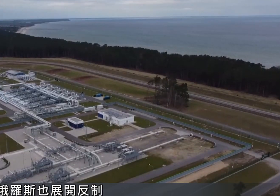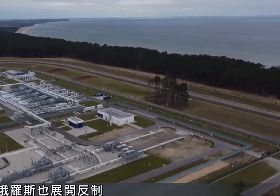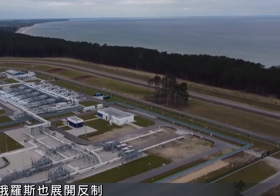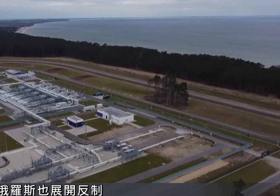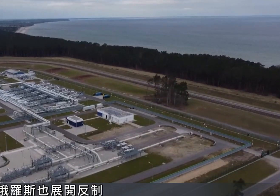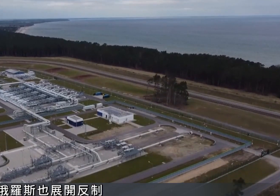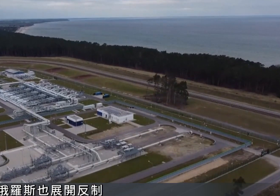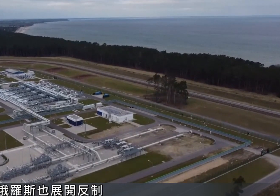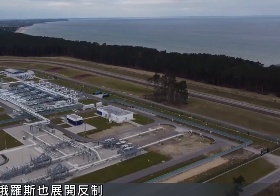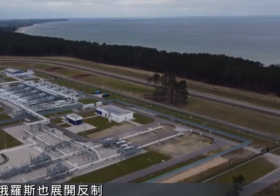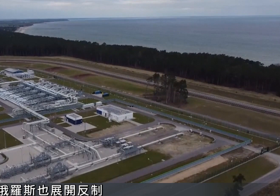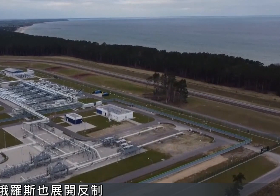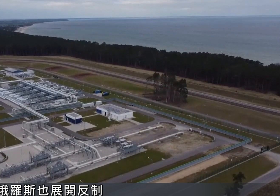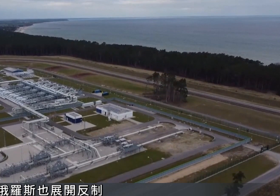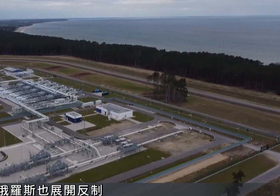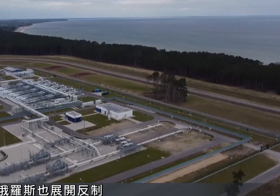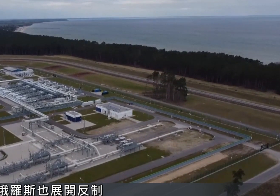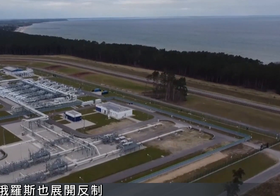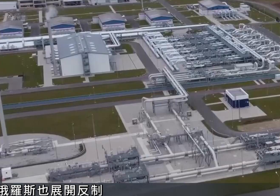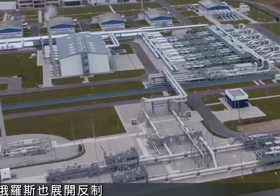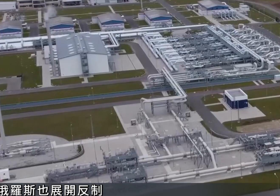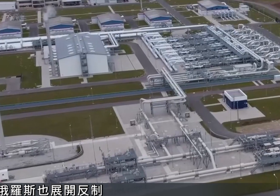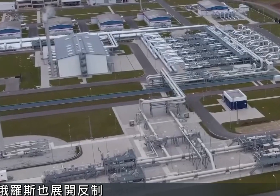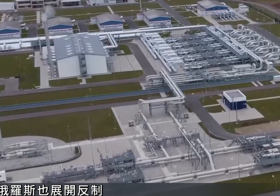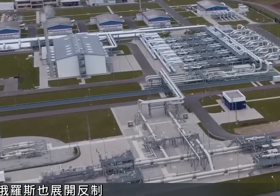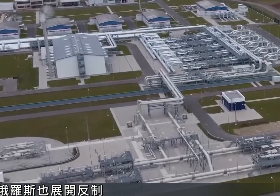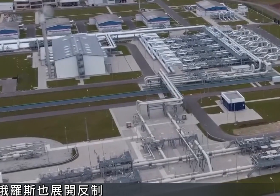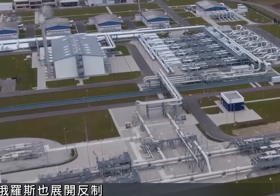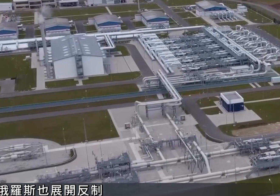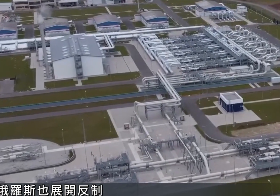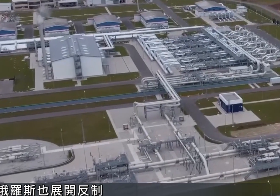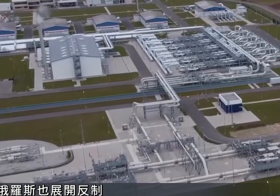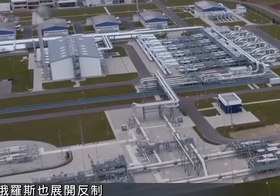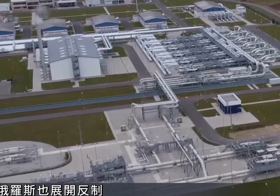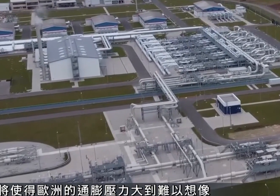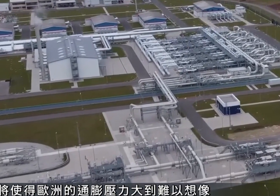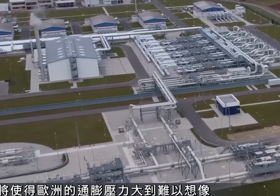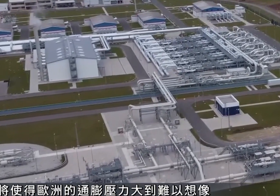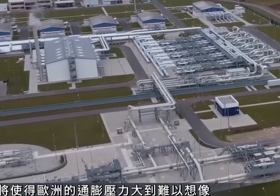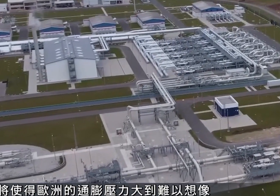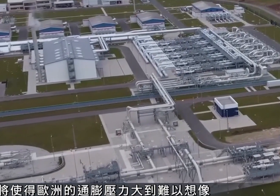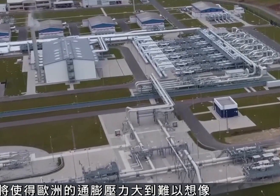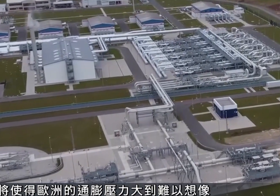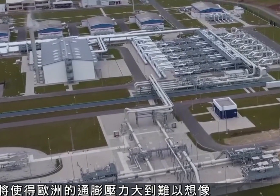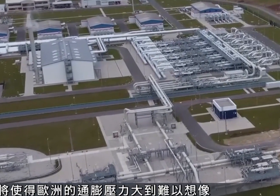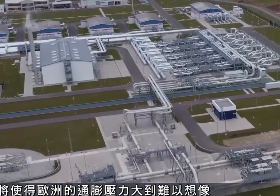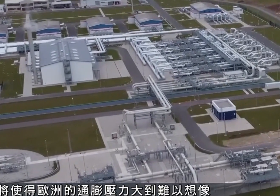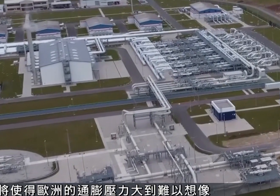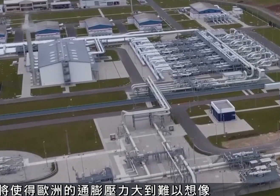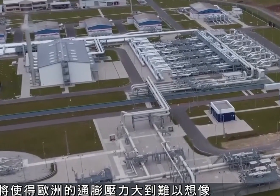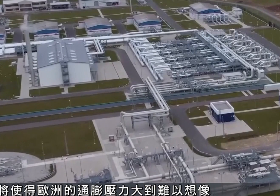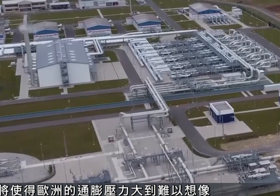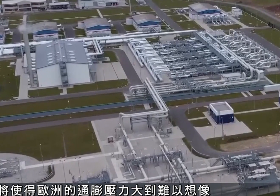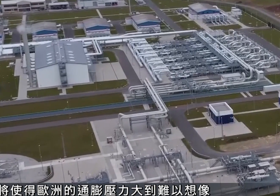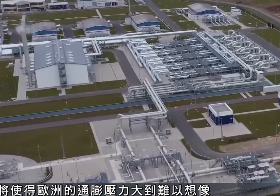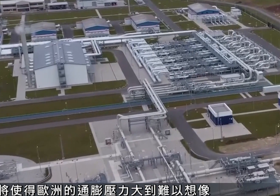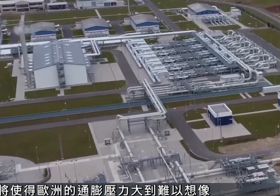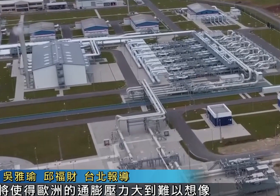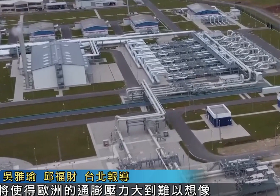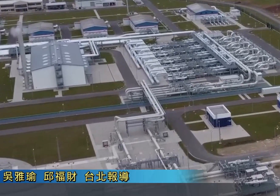也展开反制，把输往欧洲的天然气、石油切断，将使得欧洲的通膨压力大到难以想象。记